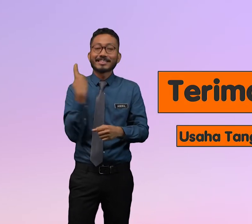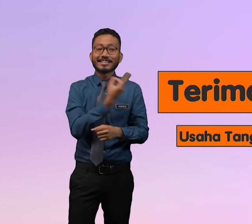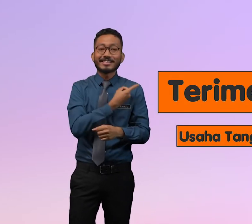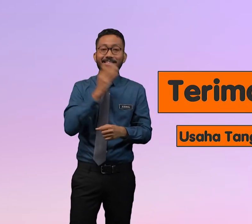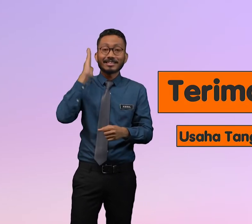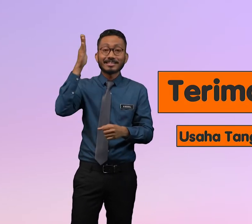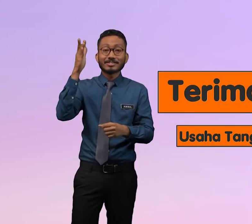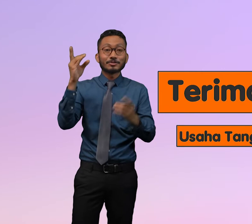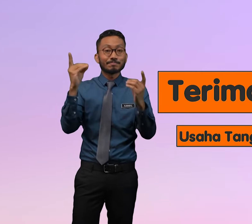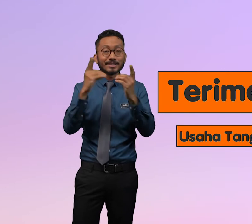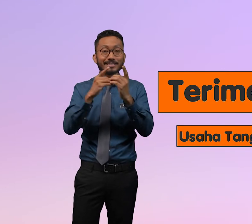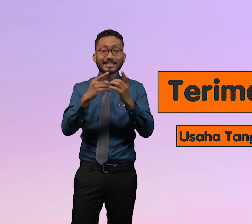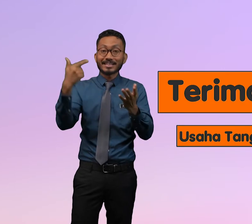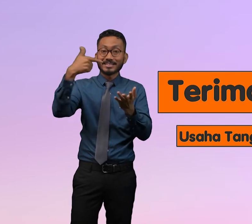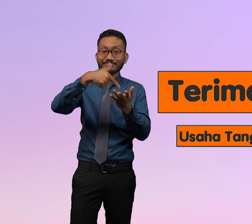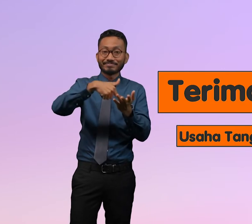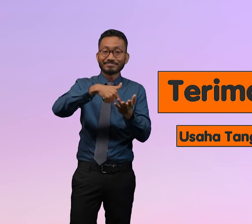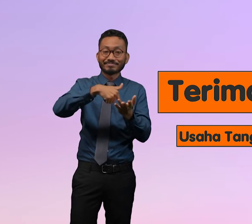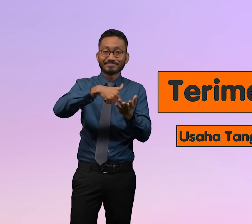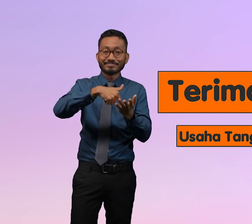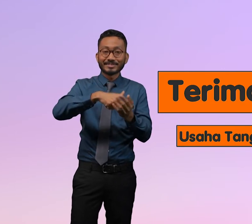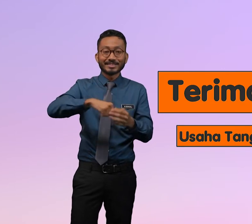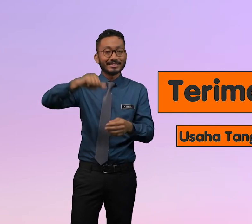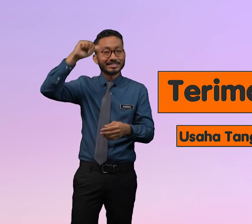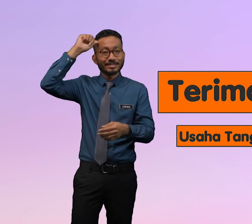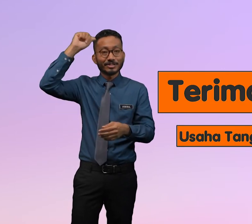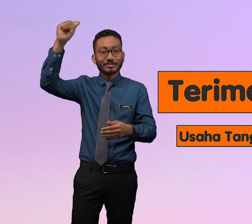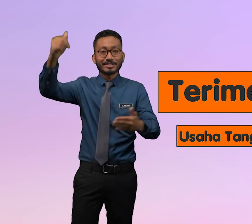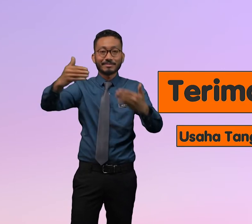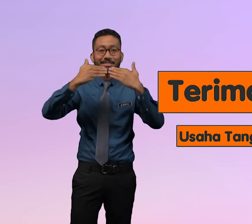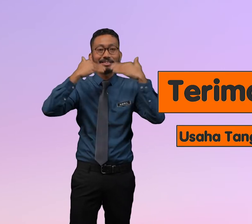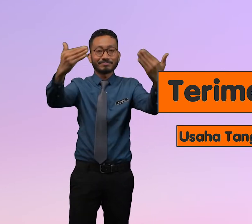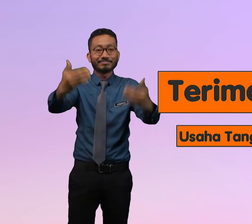kita akan jumpa lagi. Assalamualaikum, terima kasih.